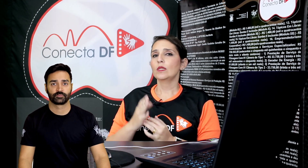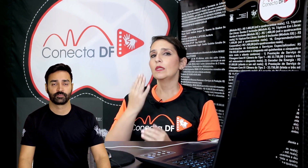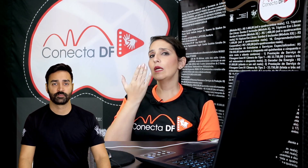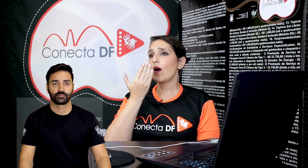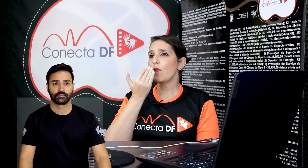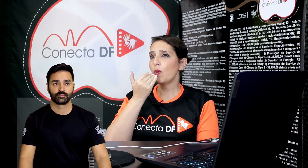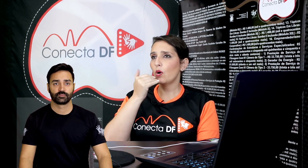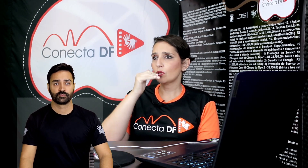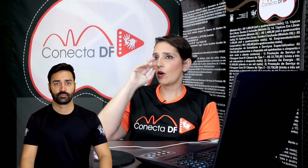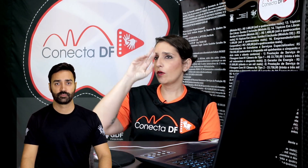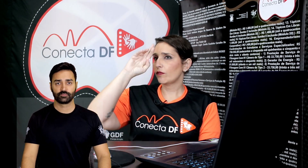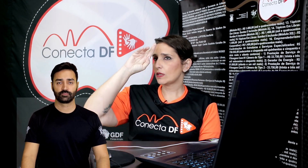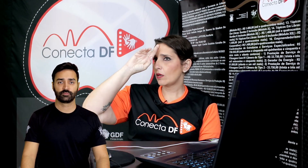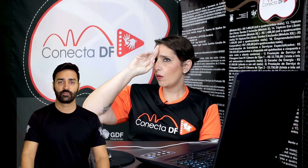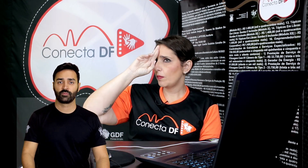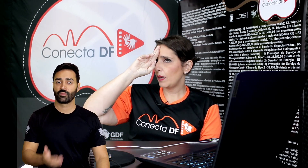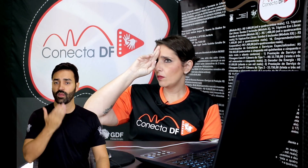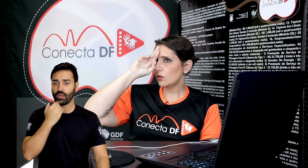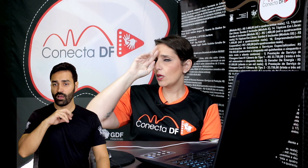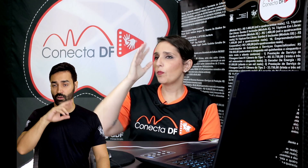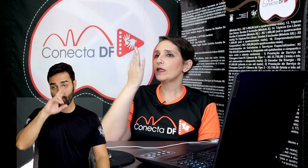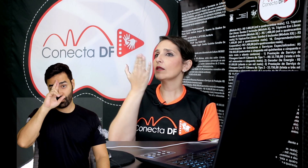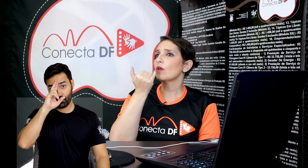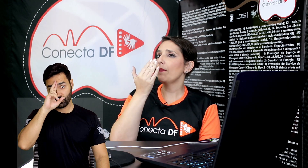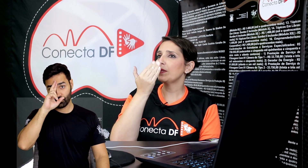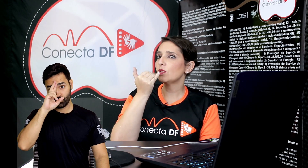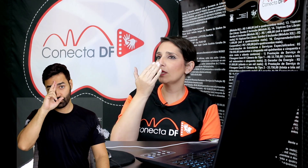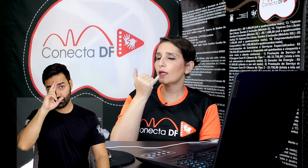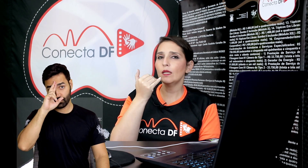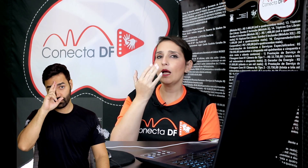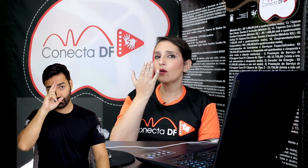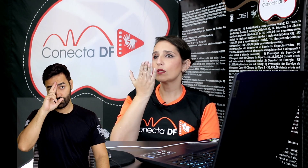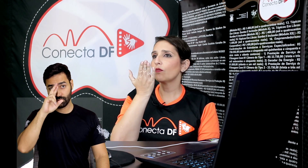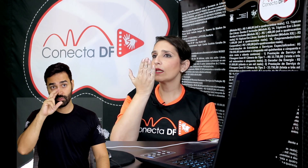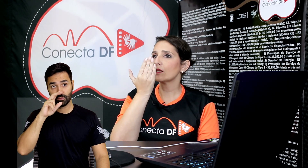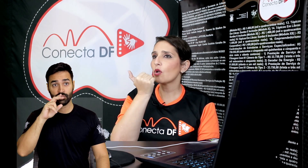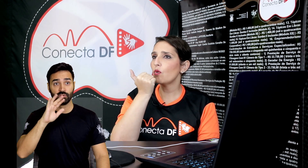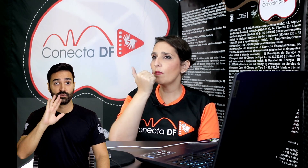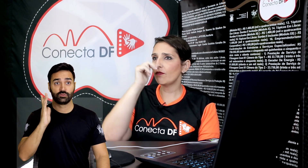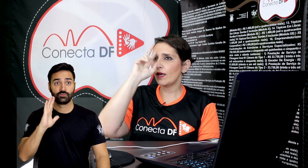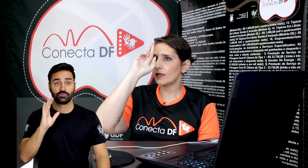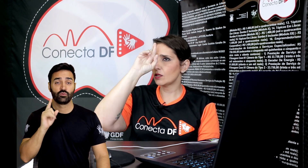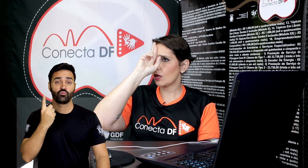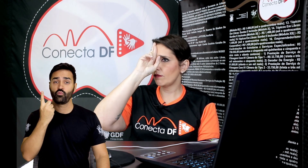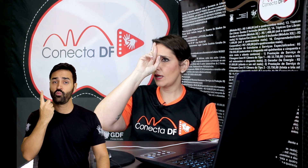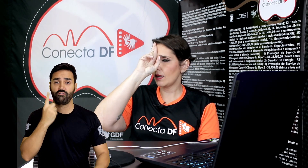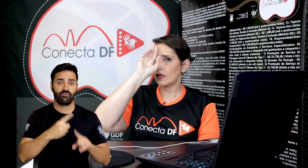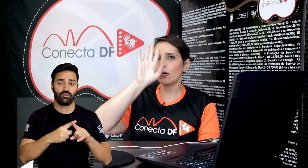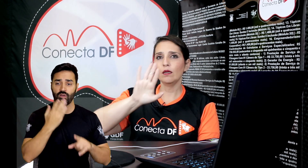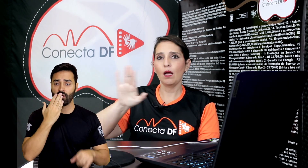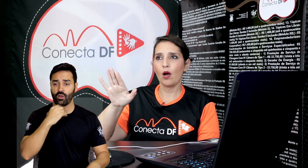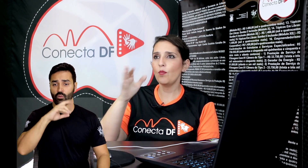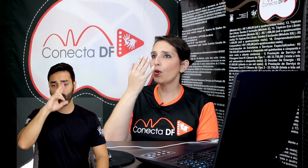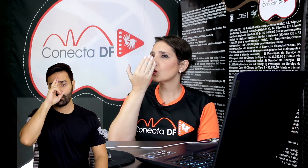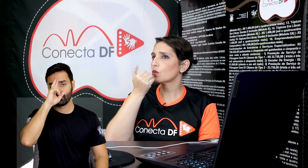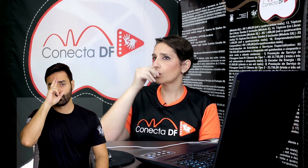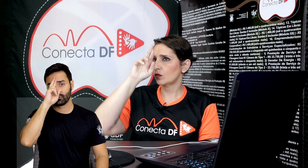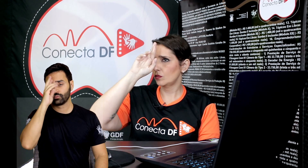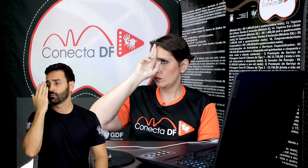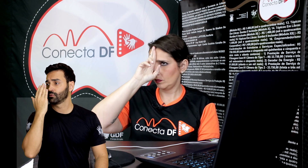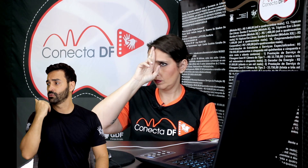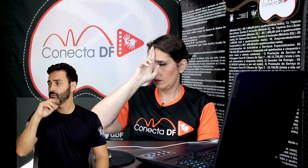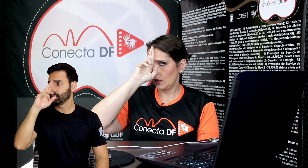Continuando, se o almoço é o que você come meio-dia, eu preciso repetir aqui? Não, se eu fizer só uma vez e já virar aqui